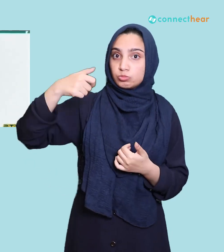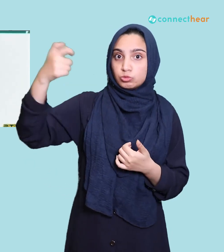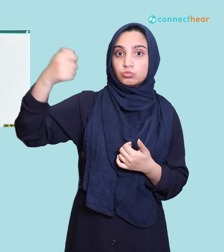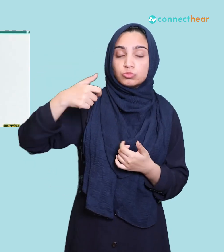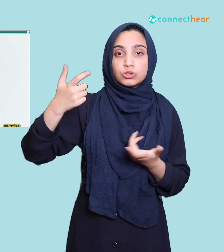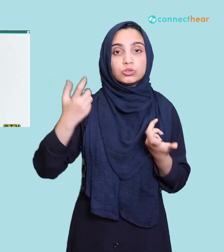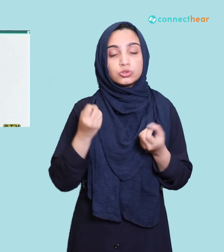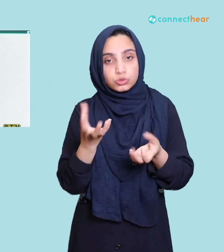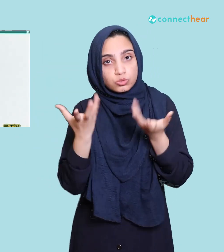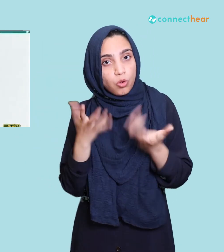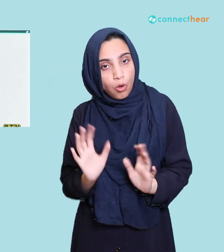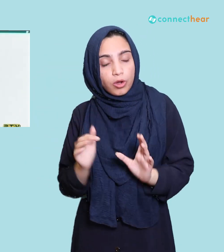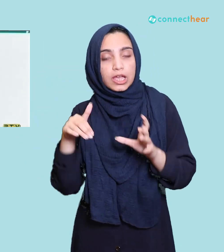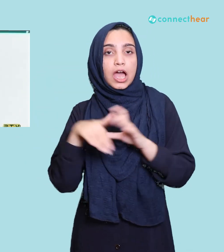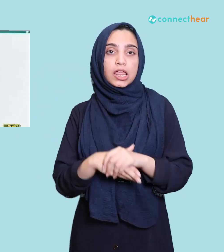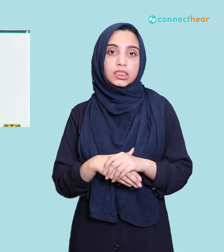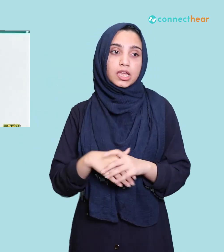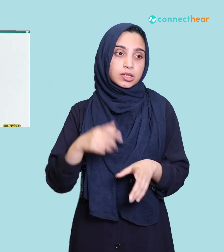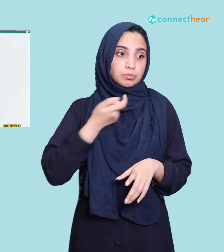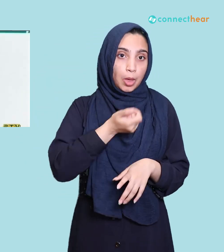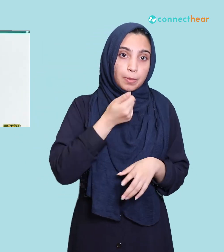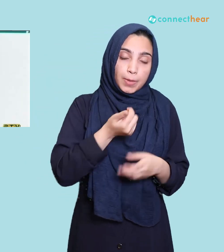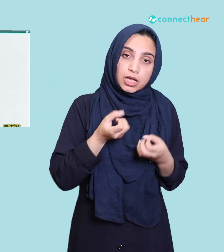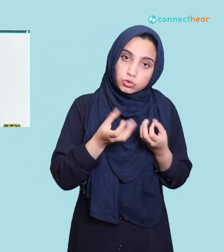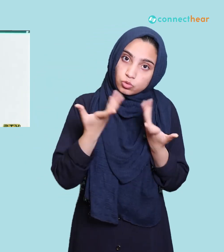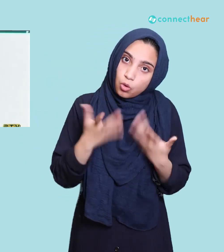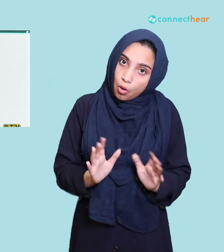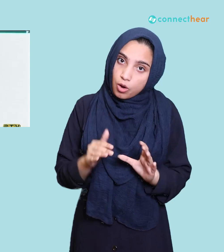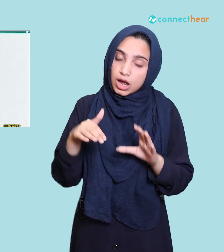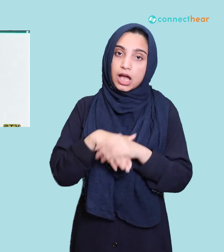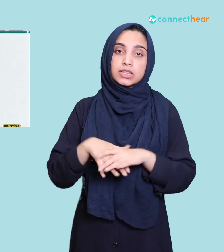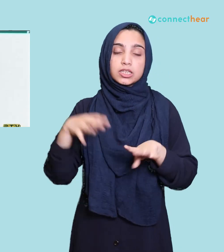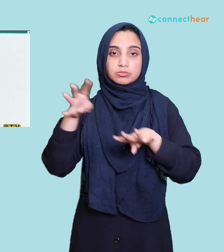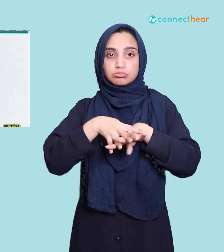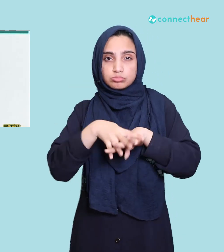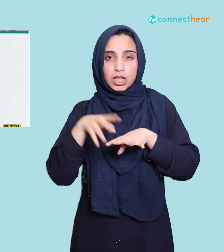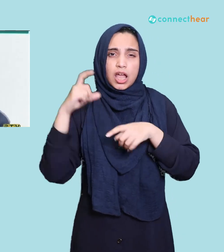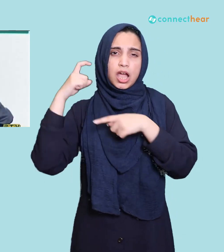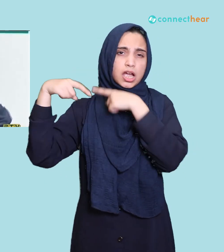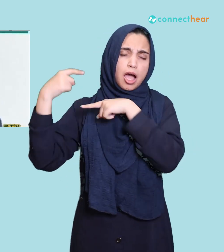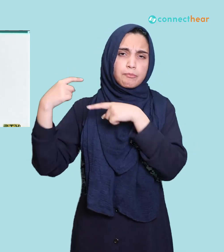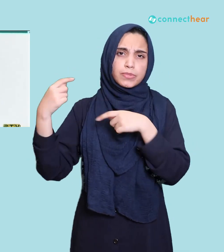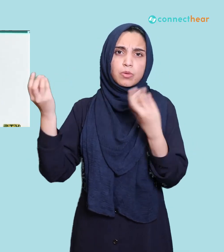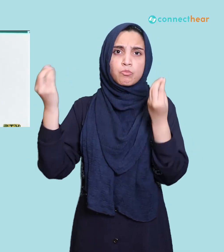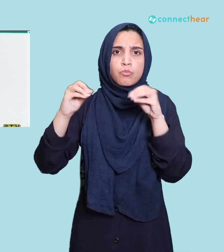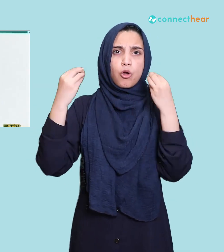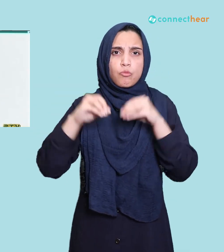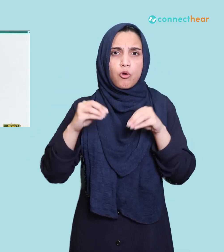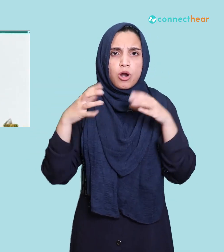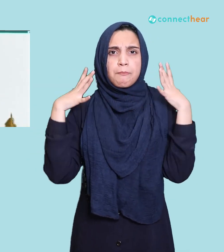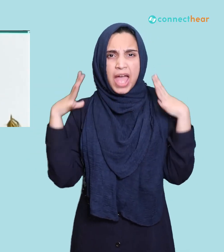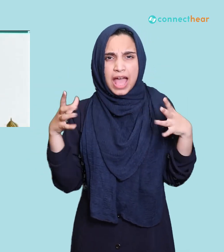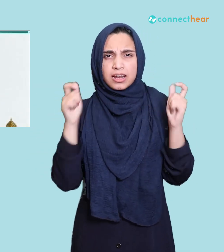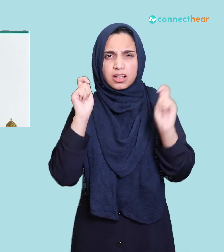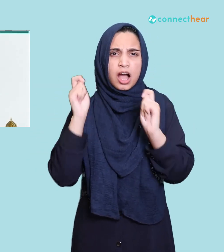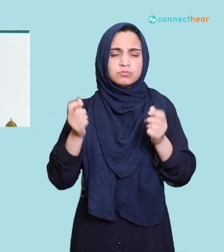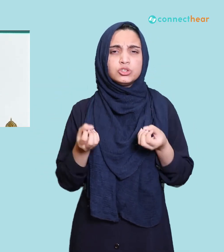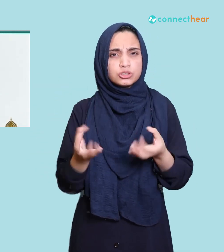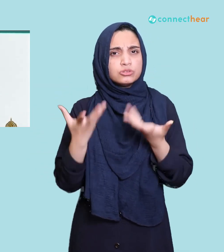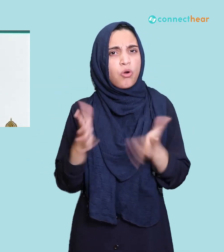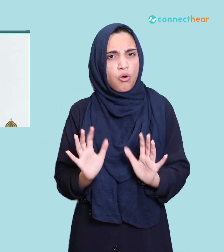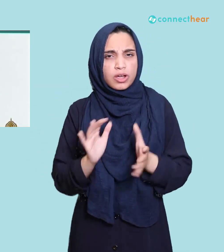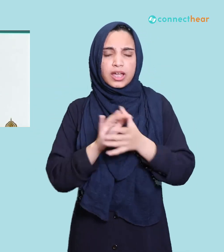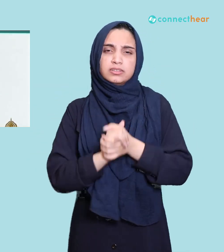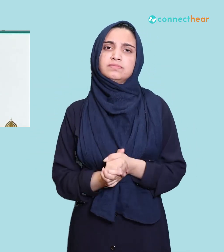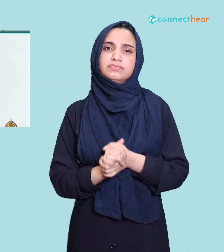جو انڈسٹریل زونز ہیں، اور انڈسٹریل زون سے انشاءاللہ ایکسپورٹ شروع ہوگی. اور ایکسپورٹ سے پھر ہم بچ جائیں گے کہ جو ہر